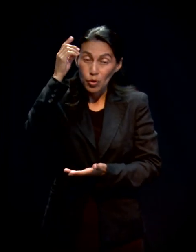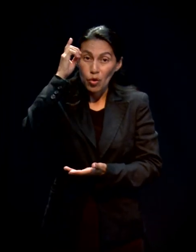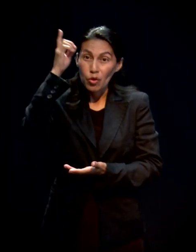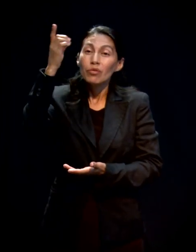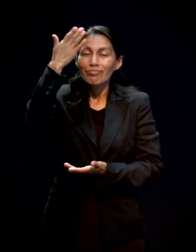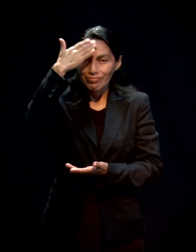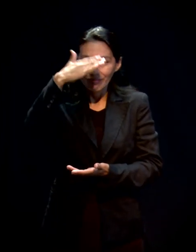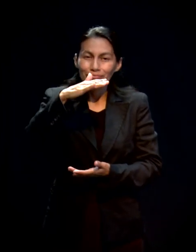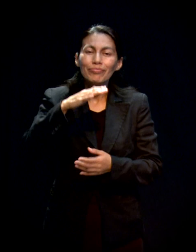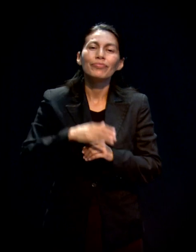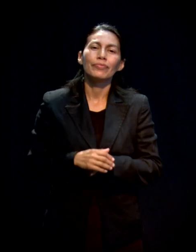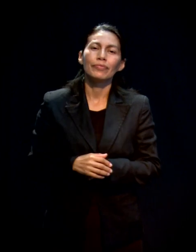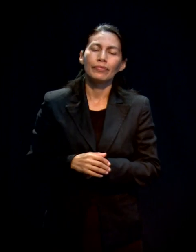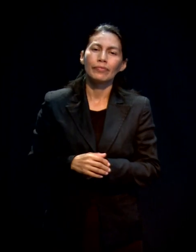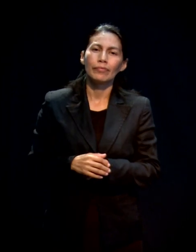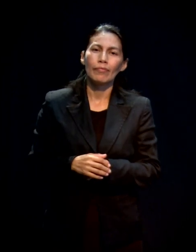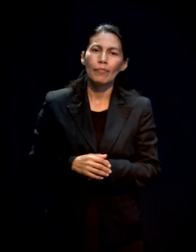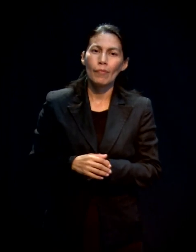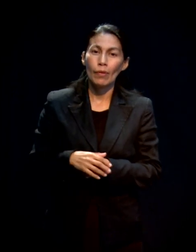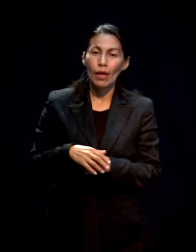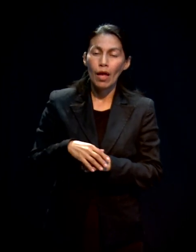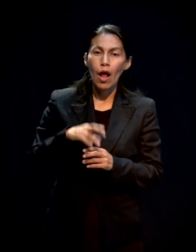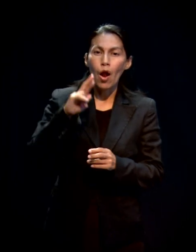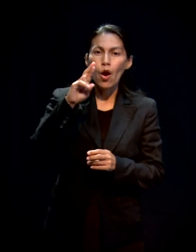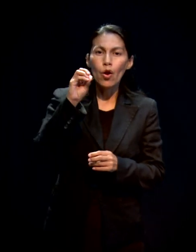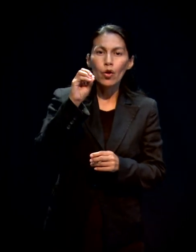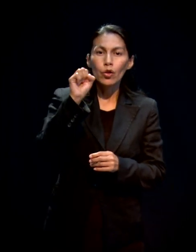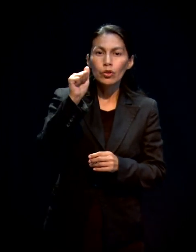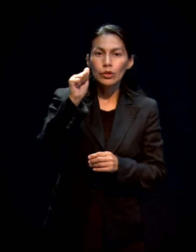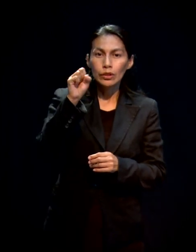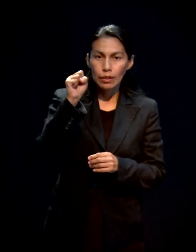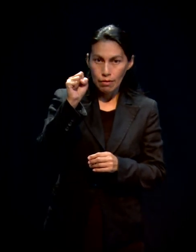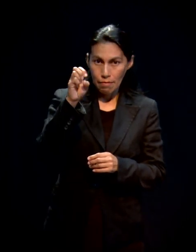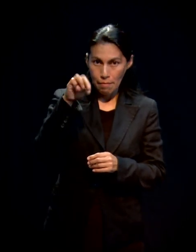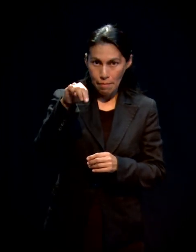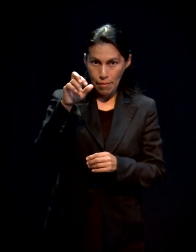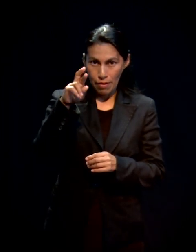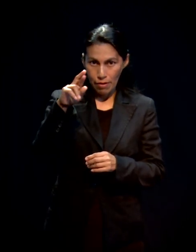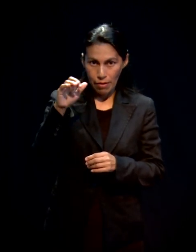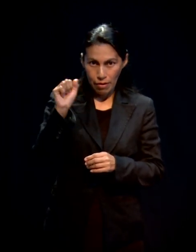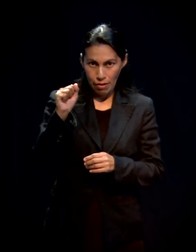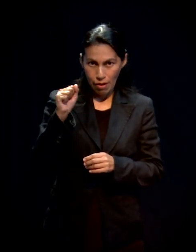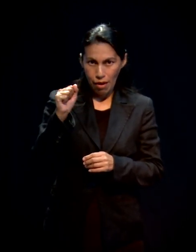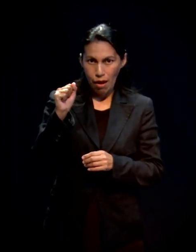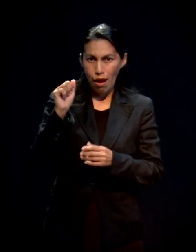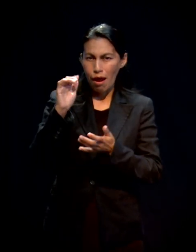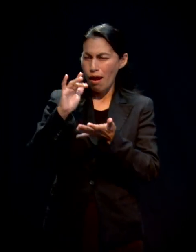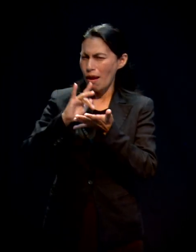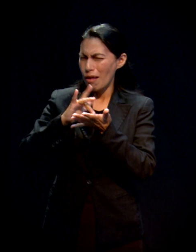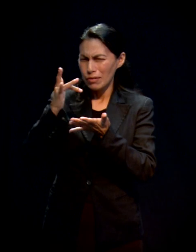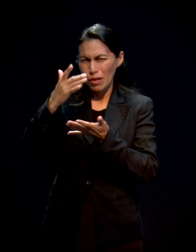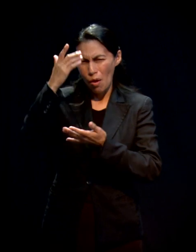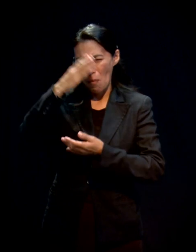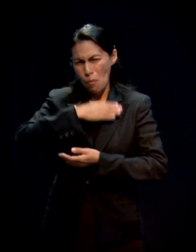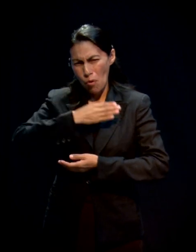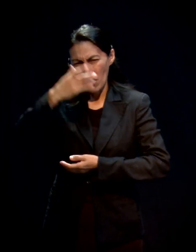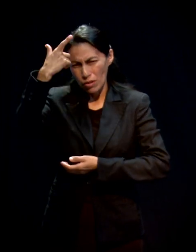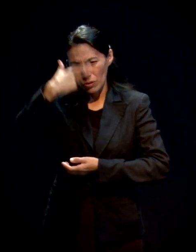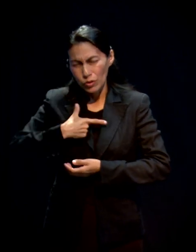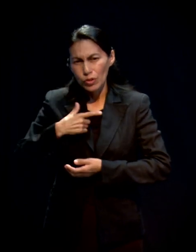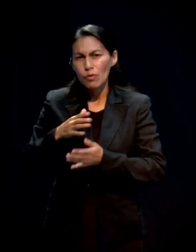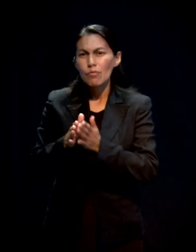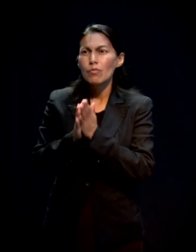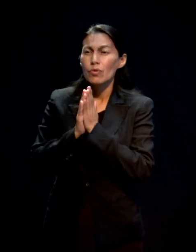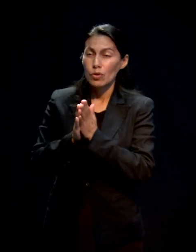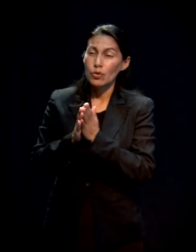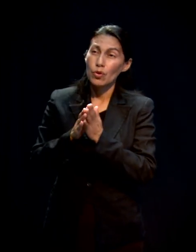rosamaria nos dice buenas noches quiero agradecer a dios por su cuidado y protección porque estuve